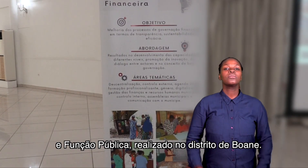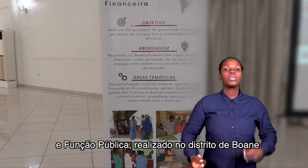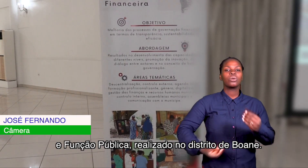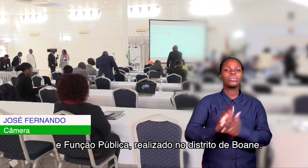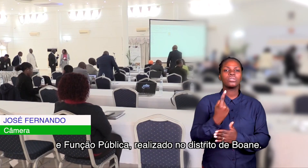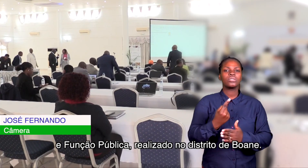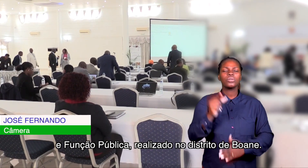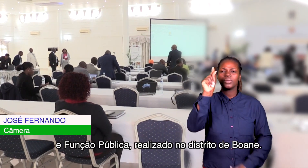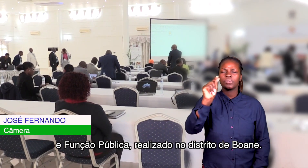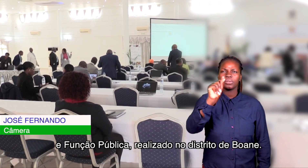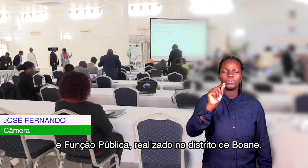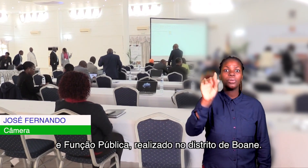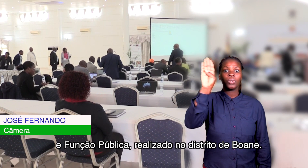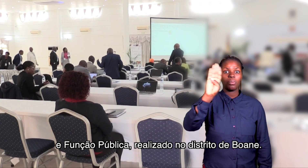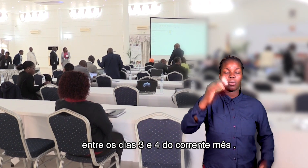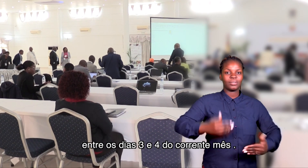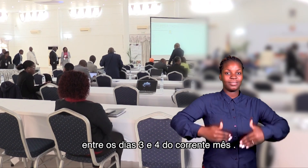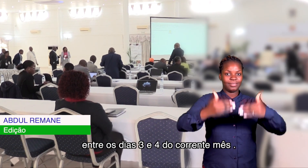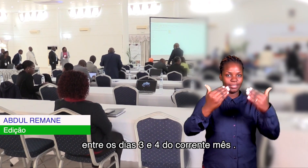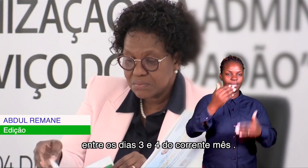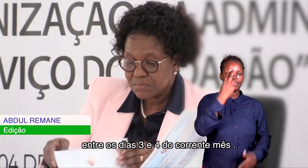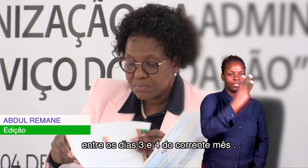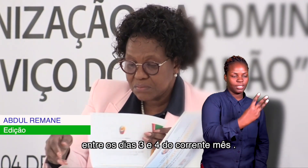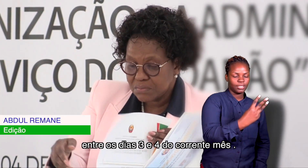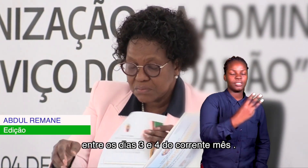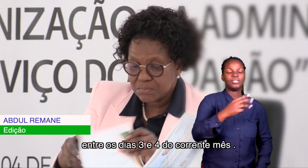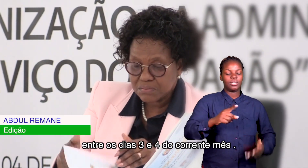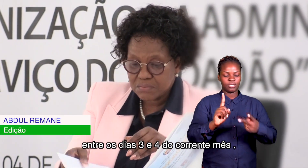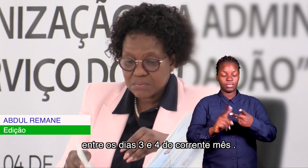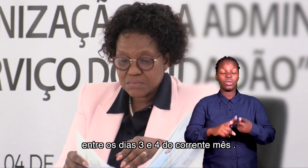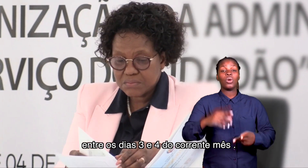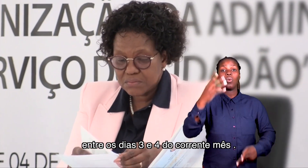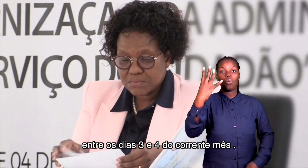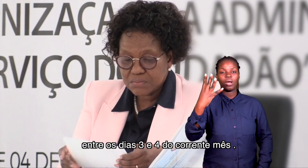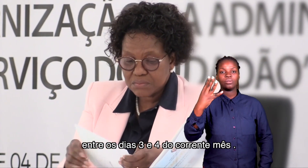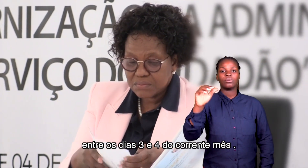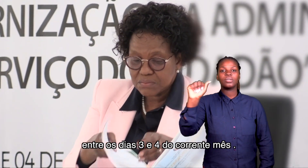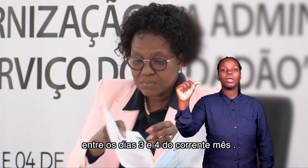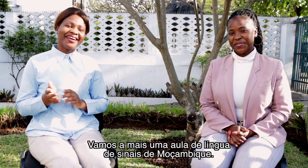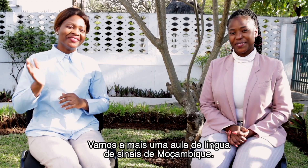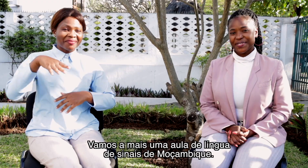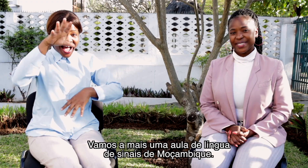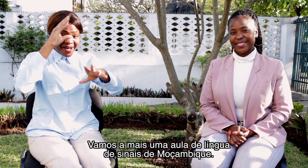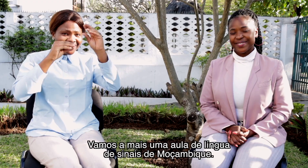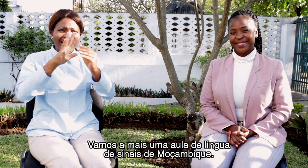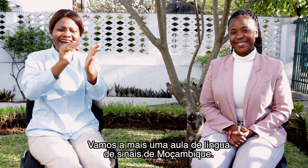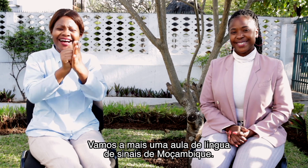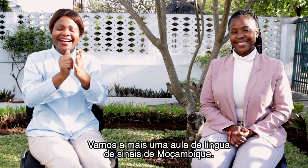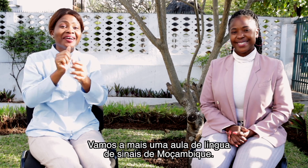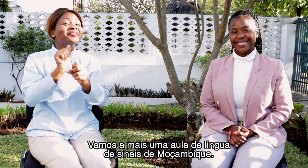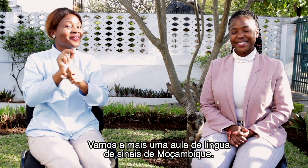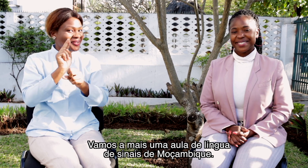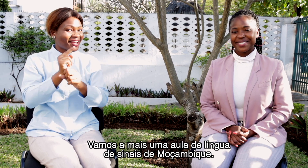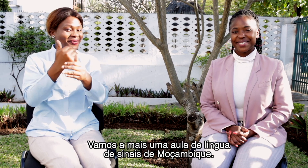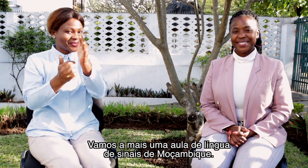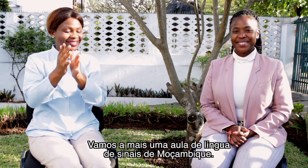Pública, realizado no distrito de Boane entre os dias 3 e 4 do mês corrente. Vamos a